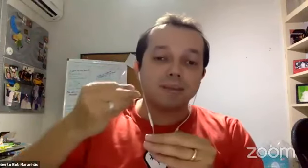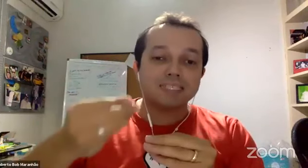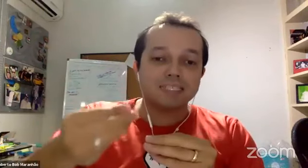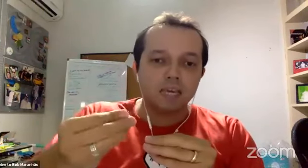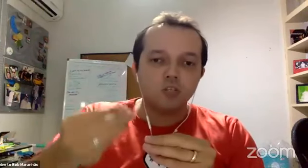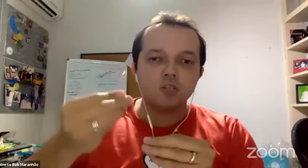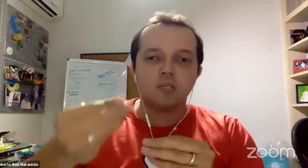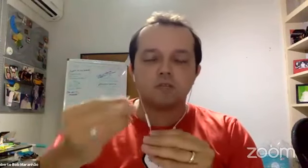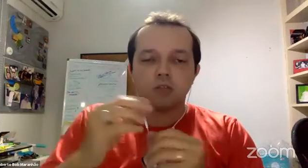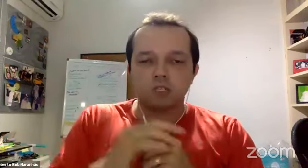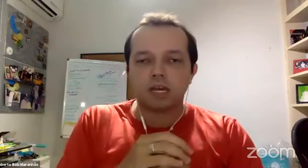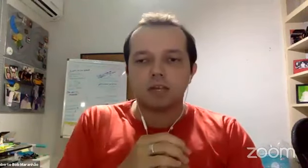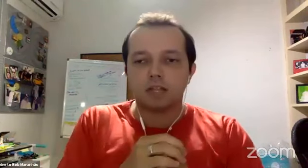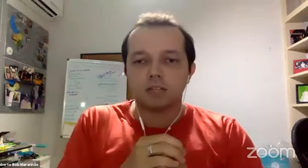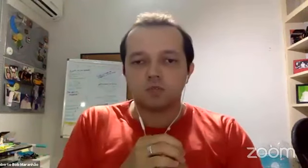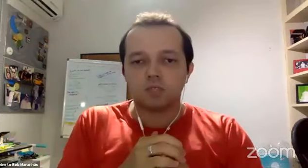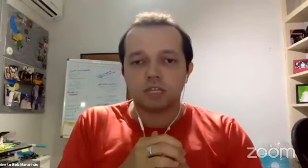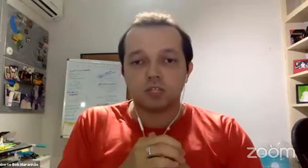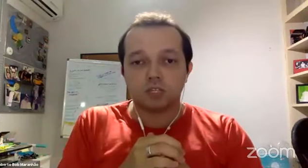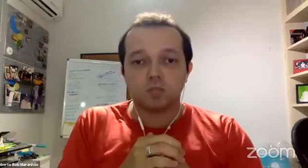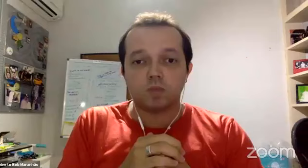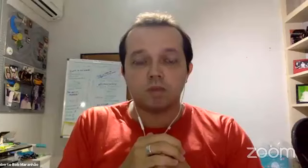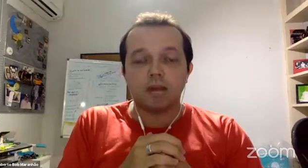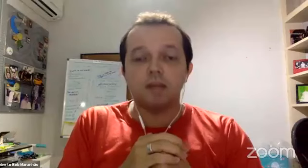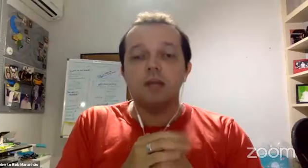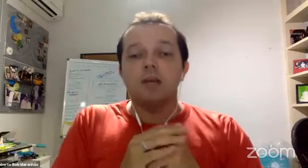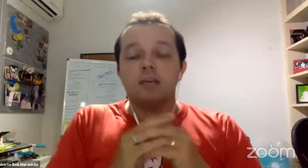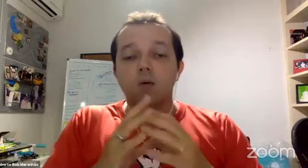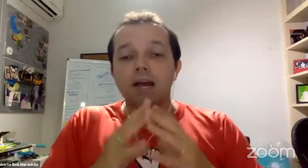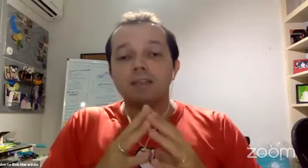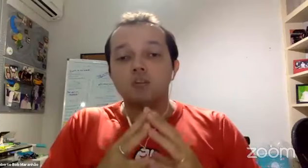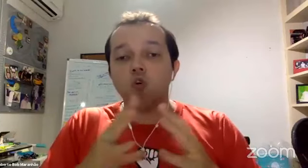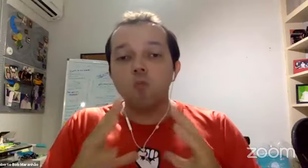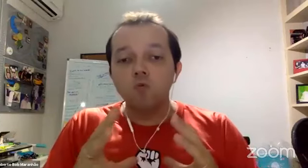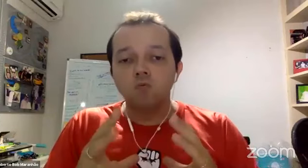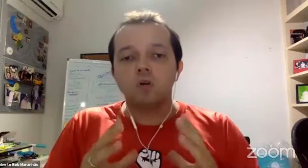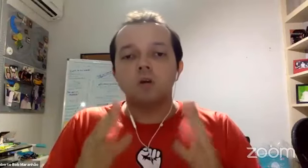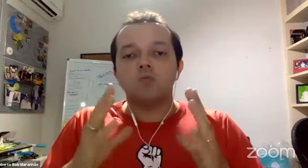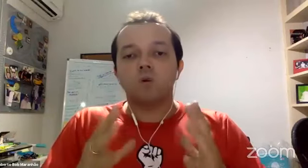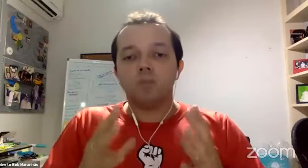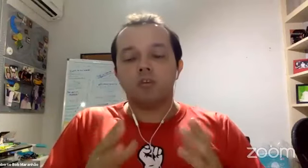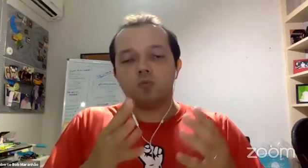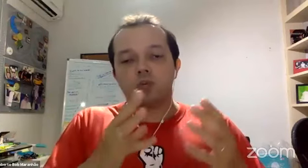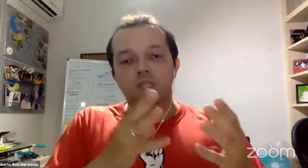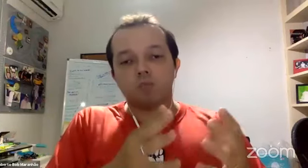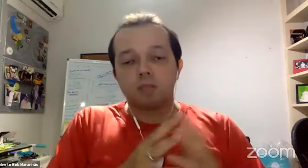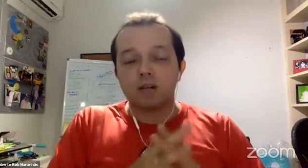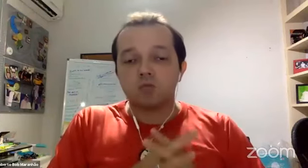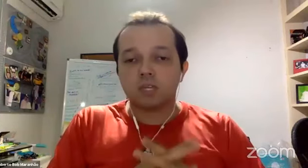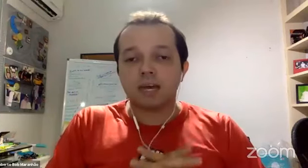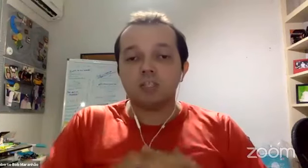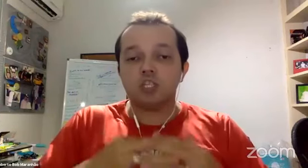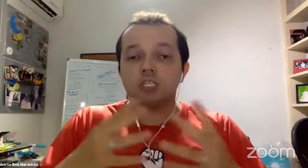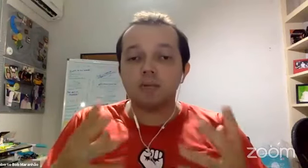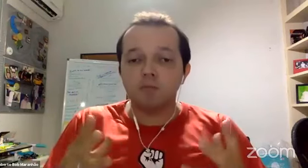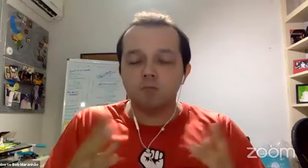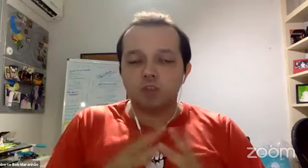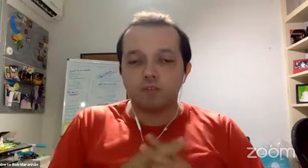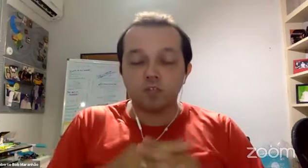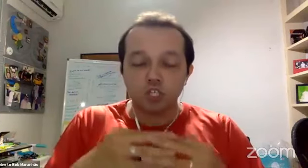mais presente dentro da nossa realidade nas unidades de atenção primária, que é uma realidade comum num ambiente, por exemplo, na Barra do Ceará,